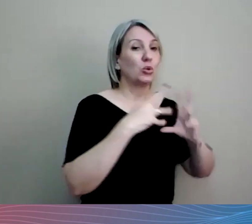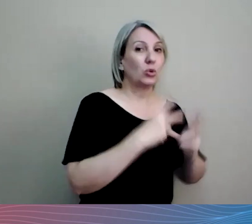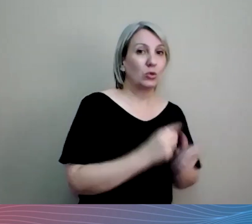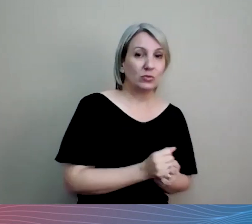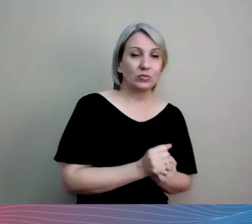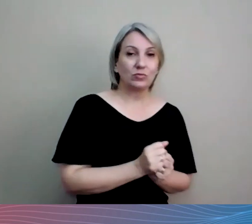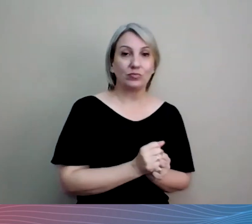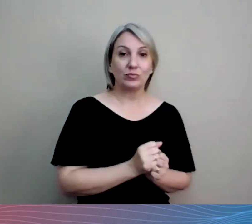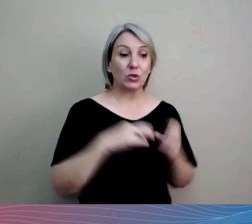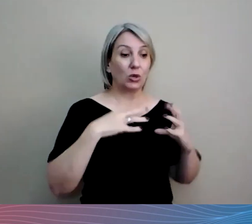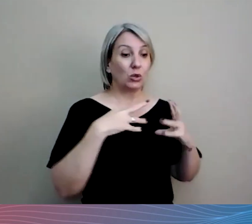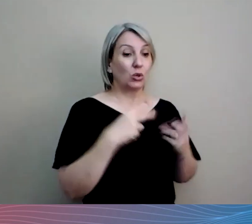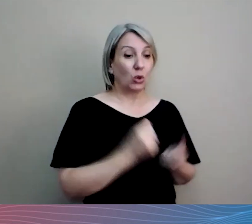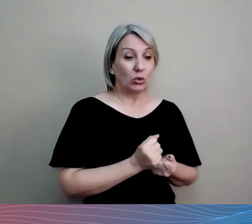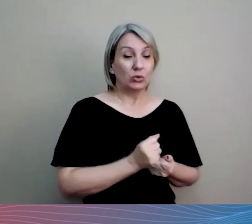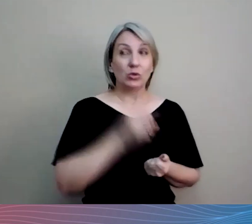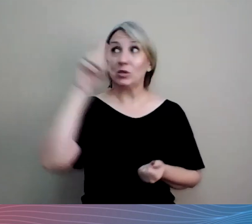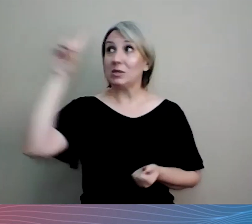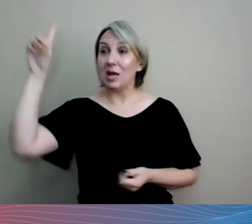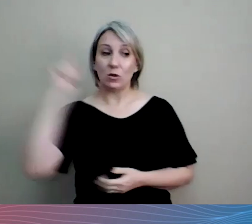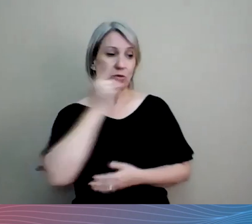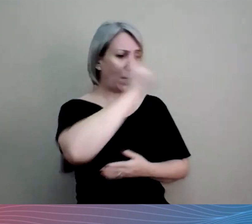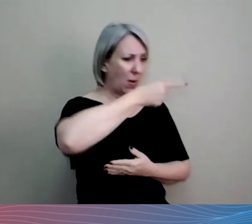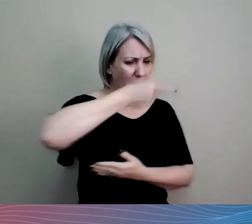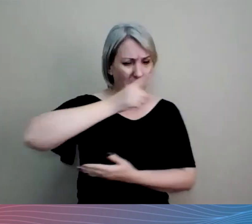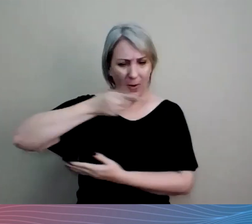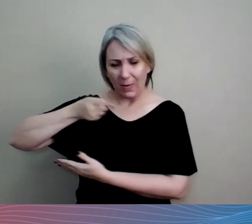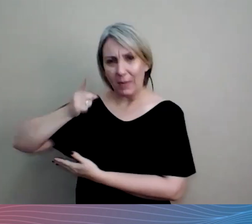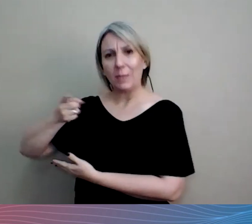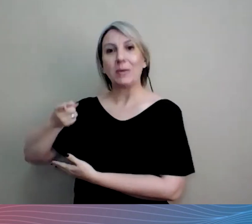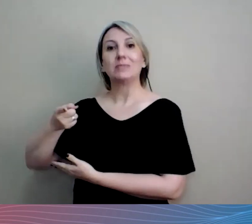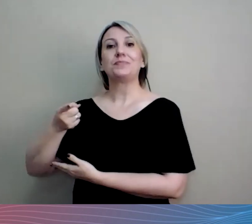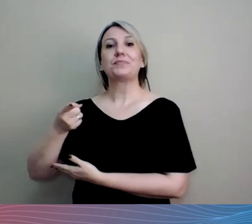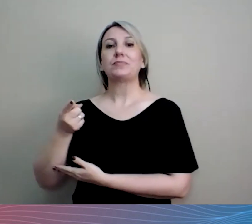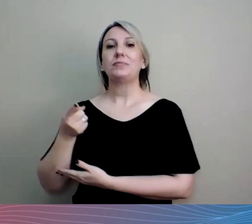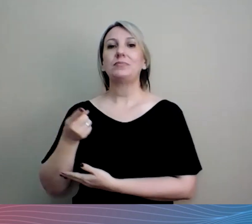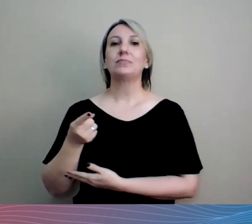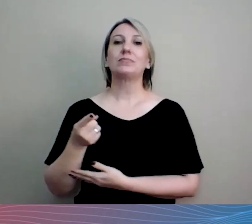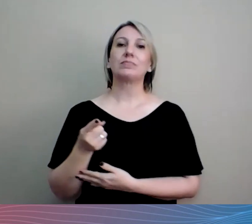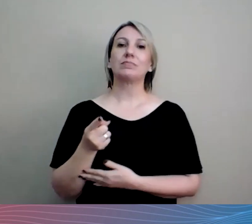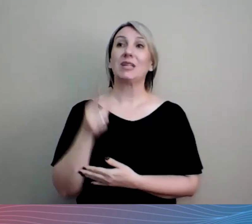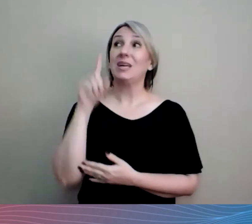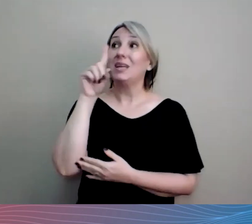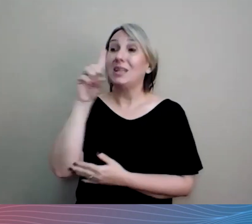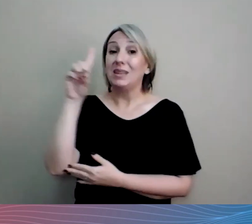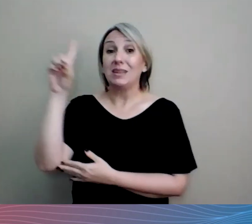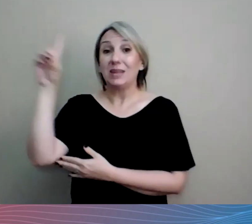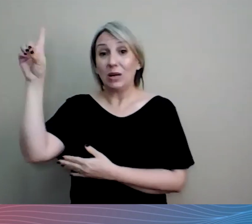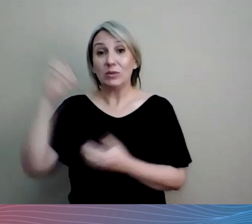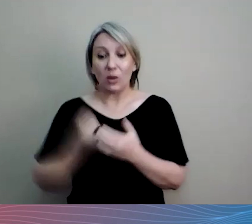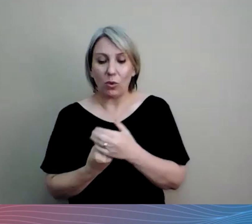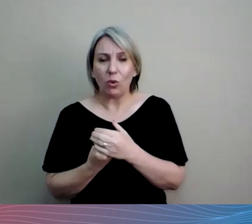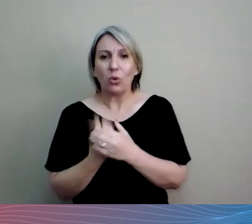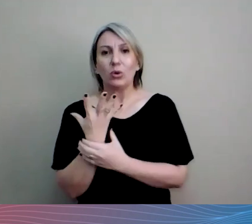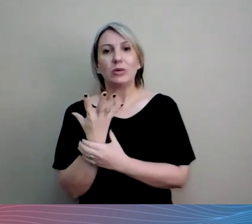comando, todos foram originados por Ele, Ele é a origem de tudo, Ele é o originador de tudo isso,